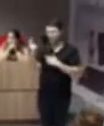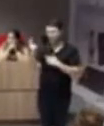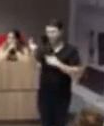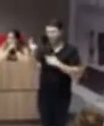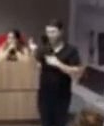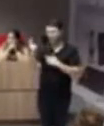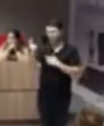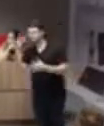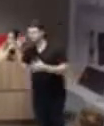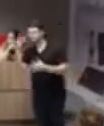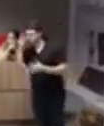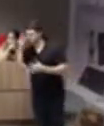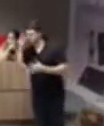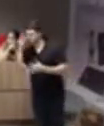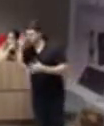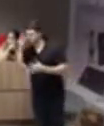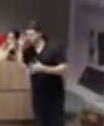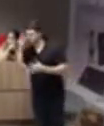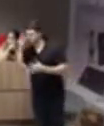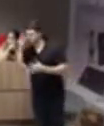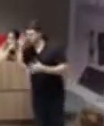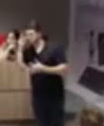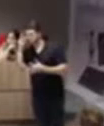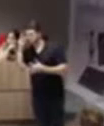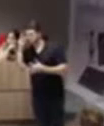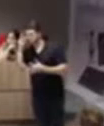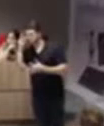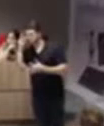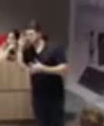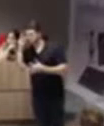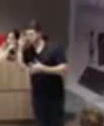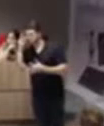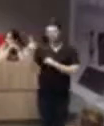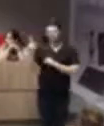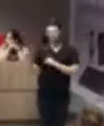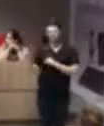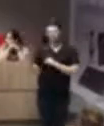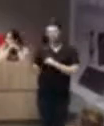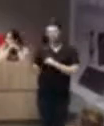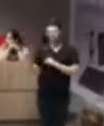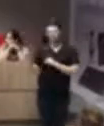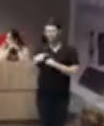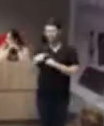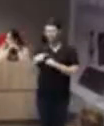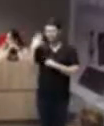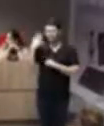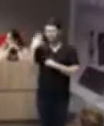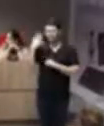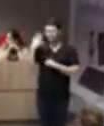a eletroconvulsoterapia de um adolescente. Quer dizer, eu não vou entrar nesse debate.